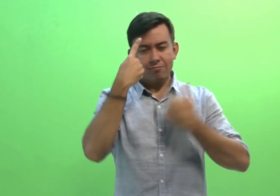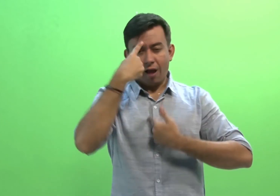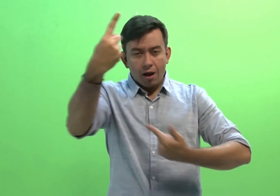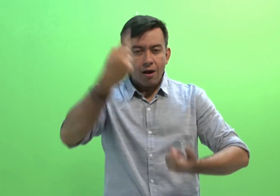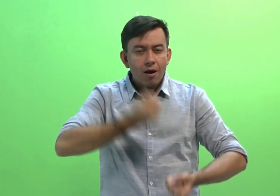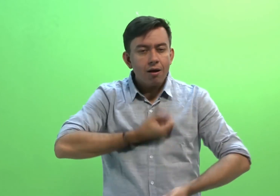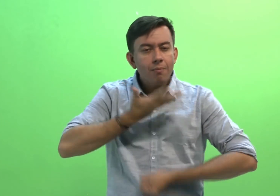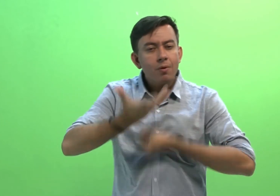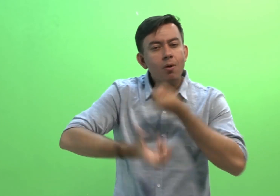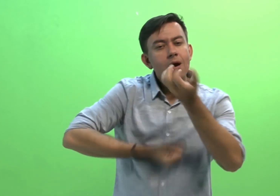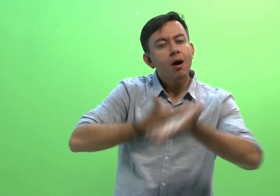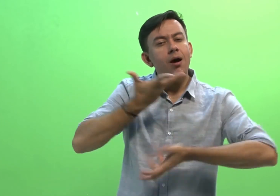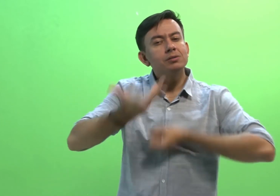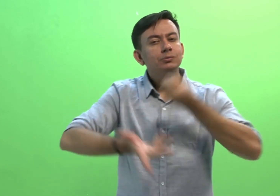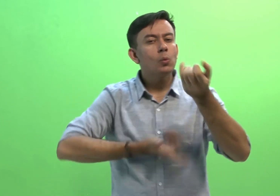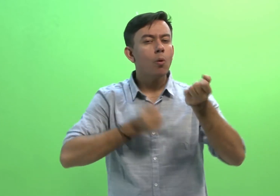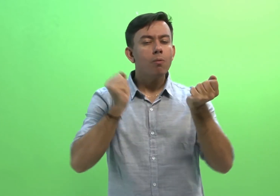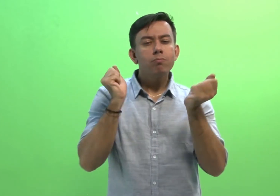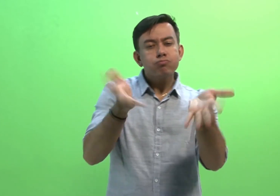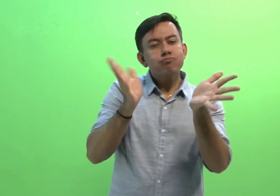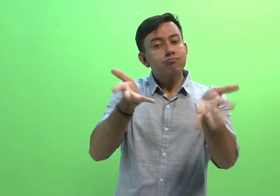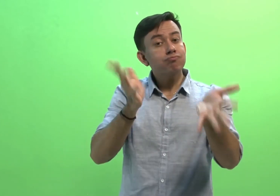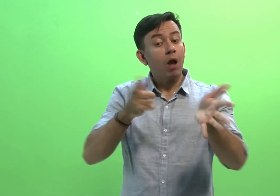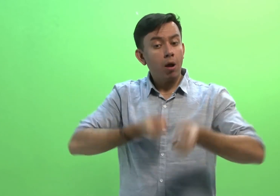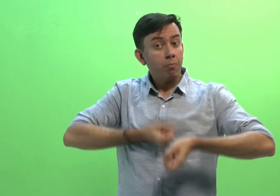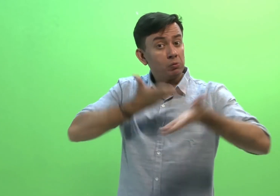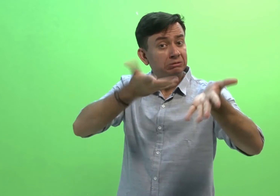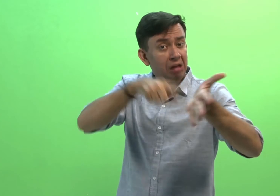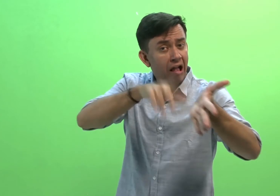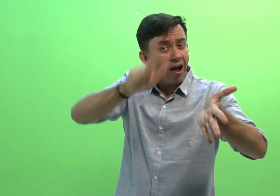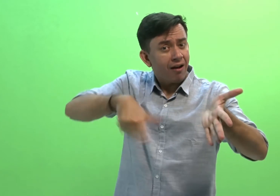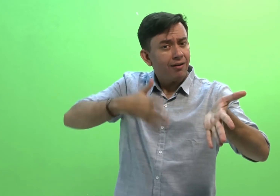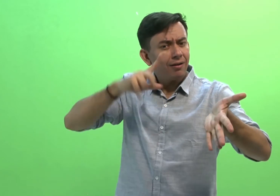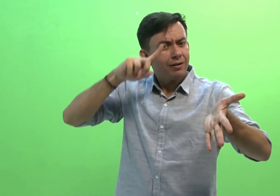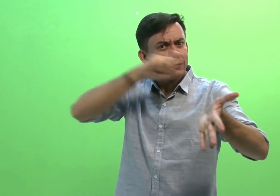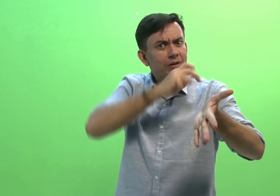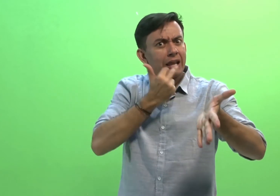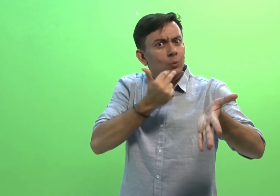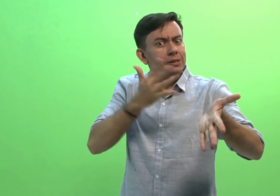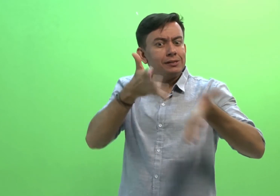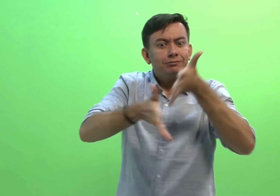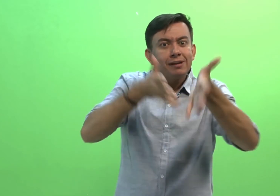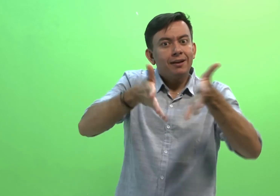suas ideias, conversar, a língua de sinais, ela vai poder fazer isso.